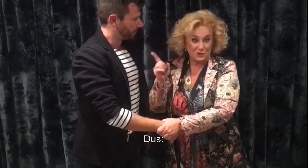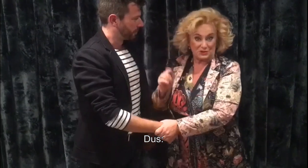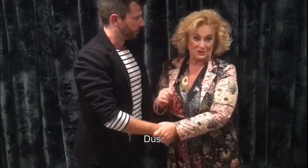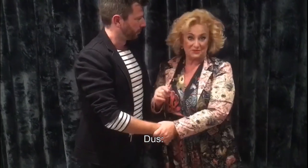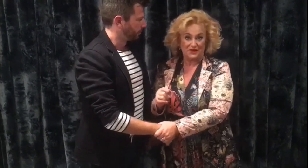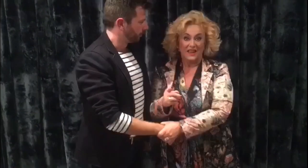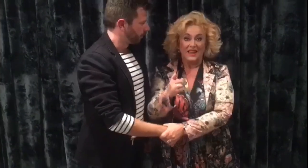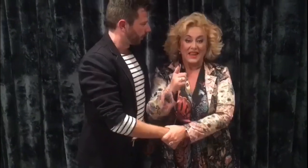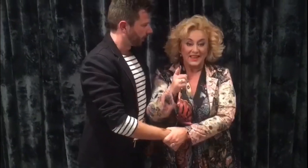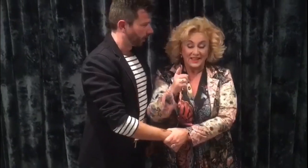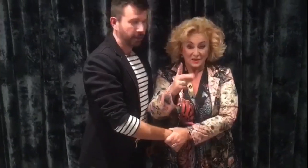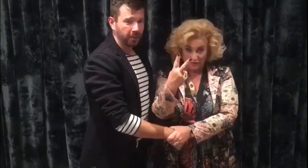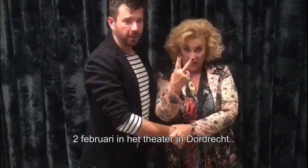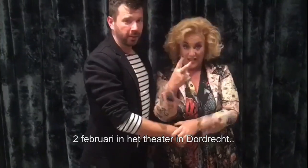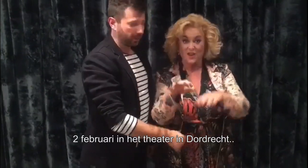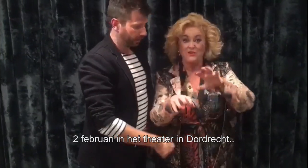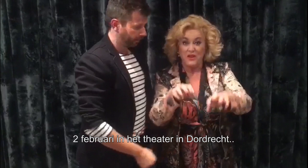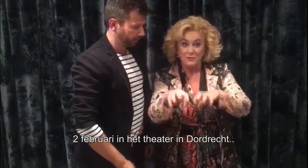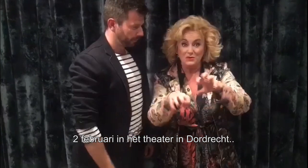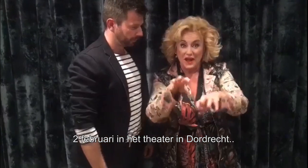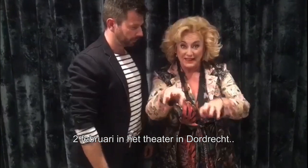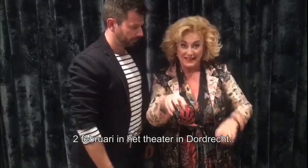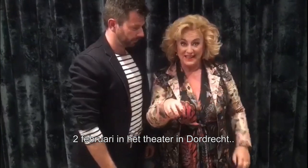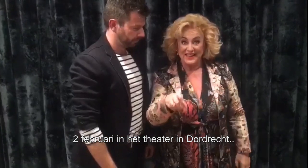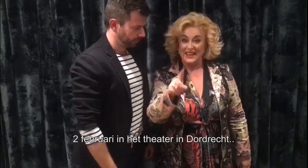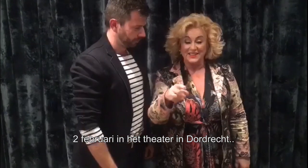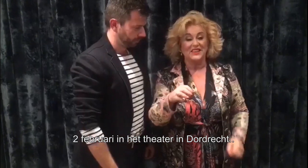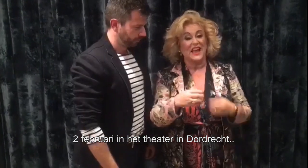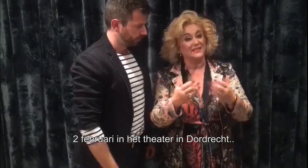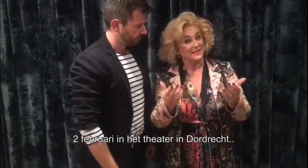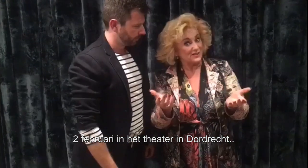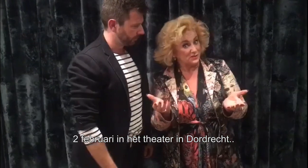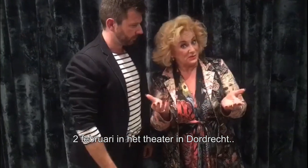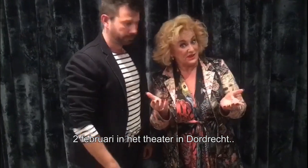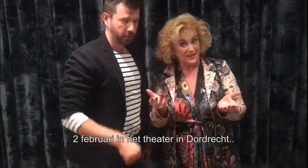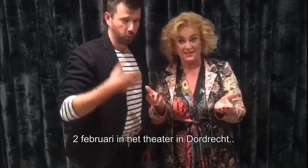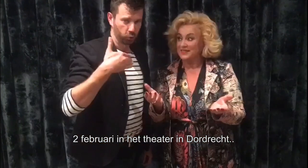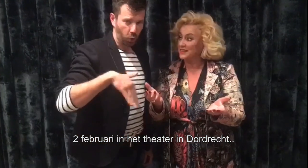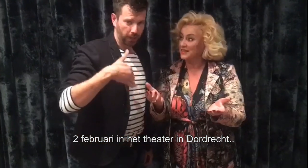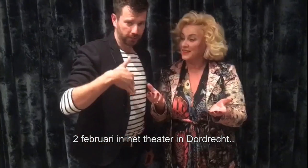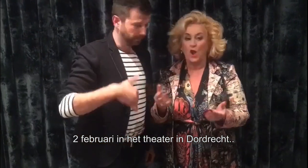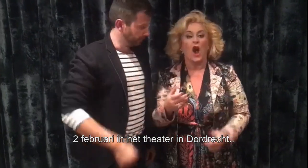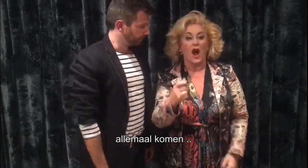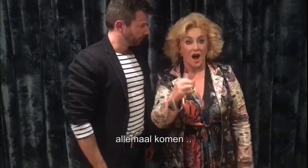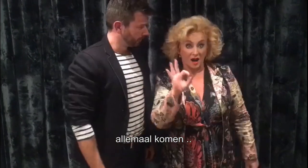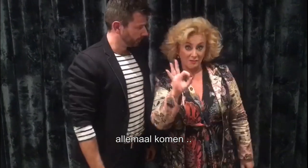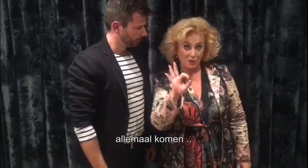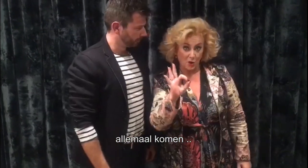Dus, 2 februari in het theater in Dordrecht. Allemaal